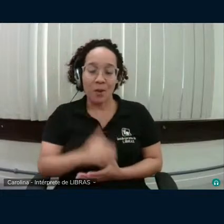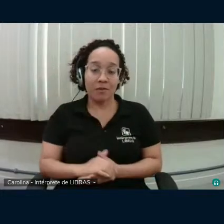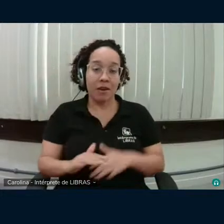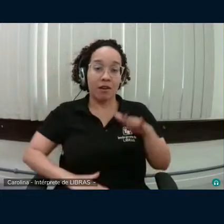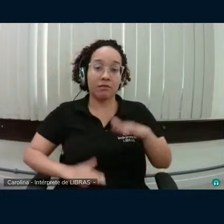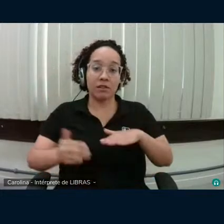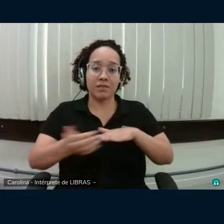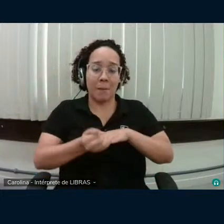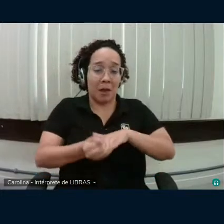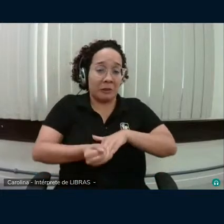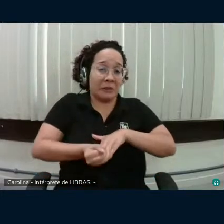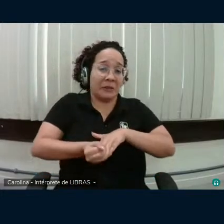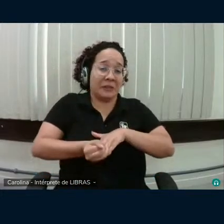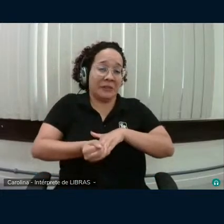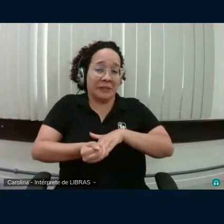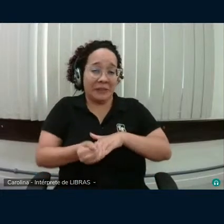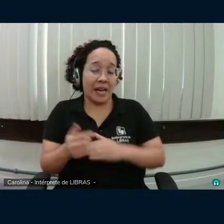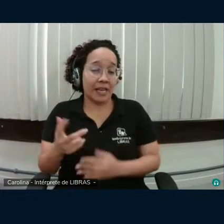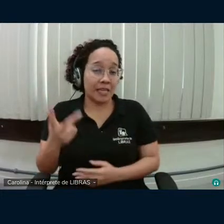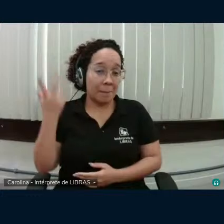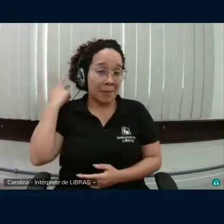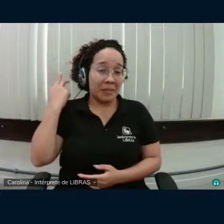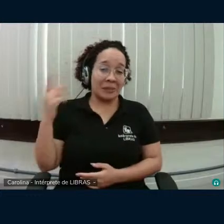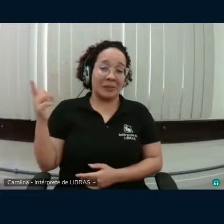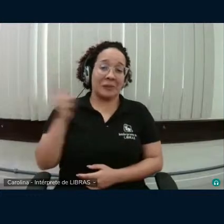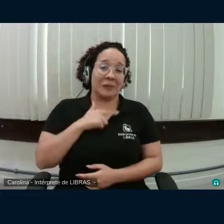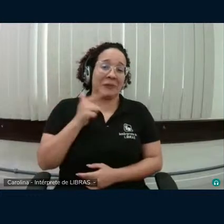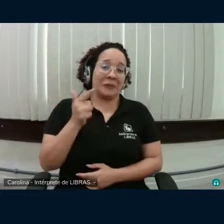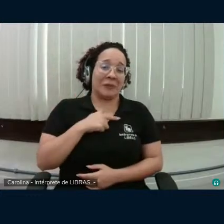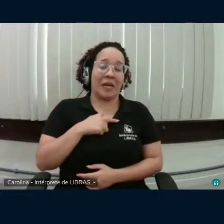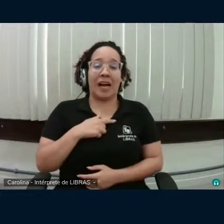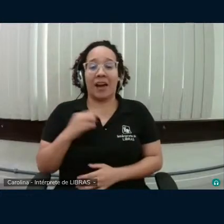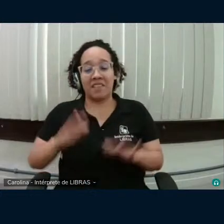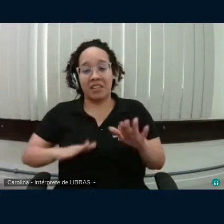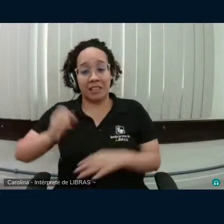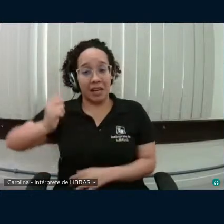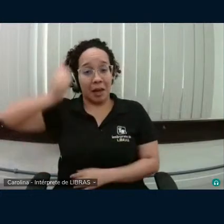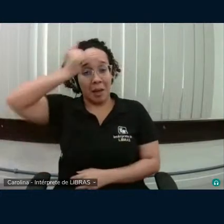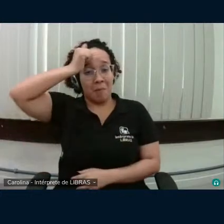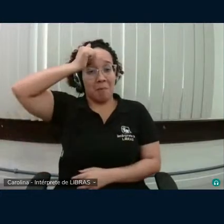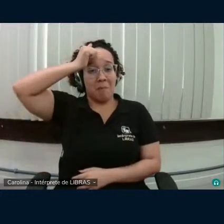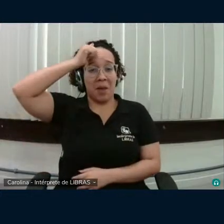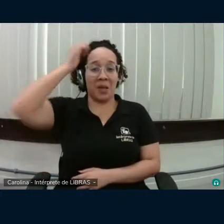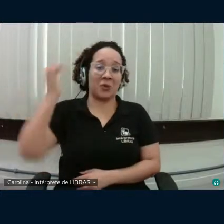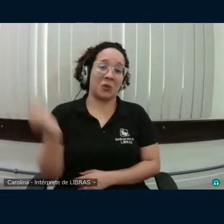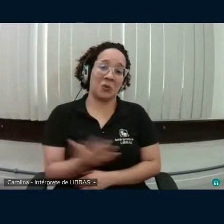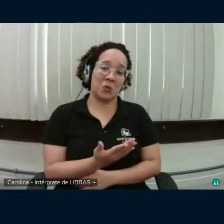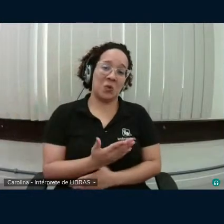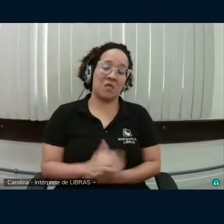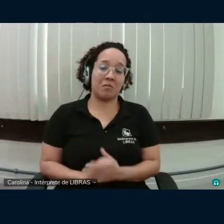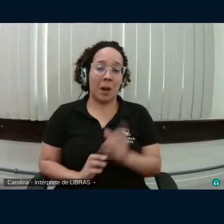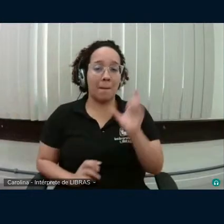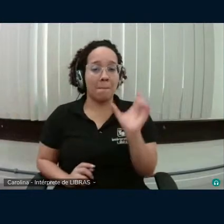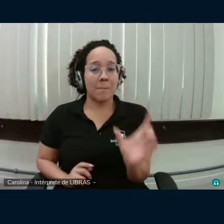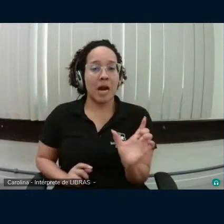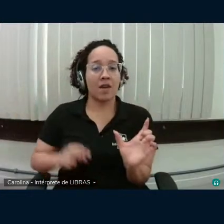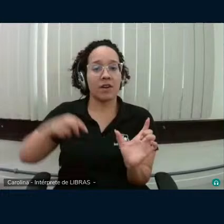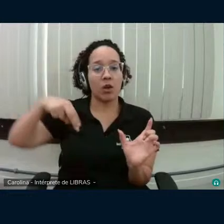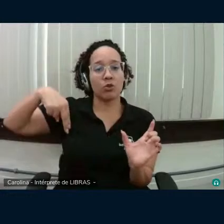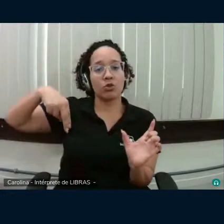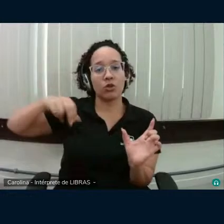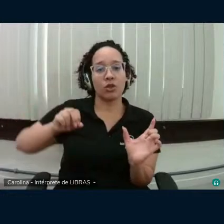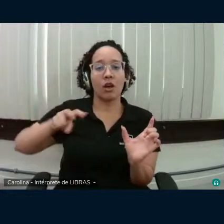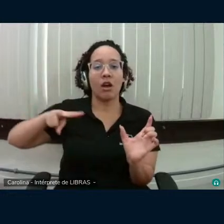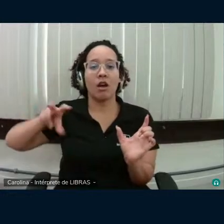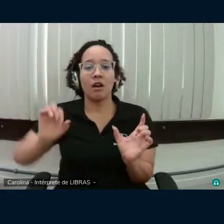tem cabeleireira que estraga o cabelo, então a gente se arrepende às vezes do que é novo, né? Mas a palavra é usada justamente para